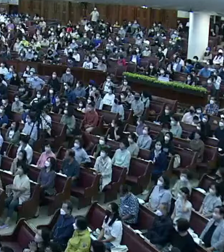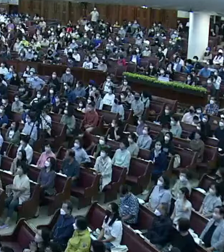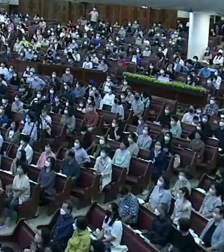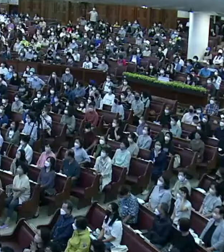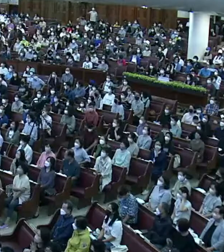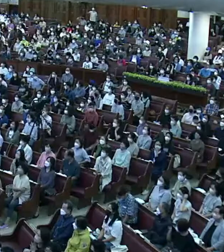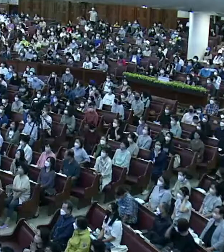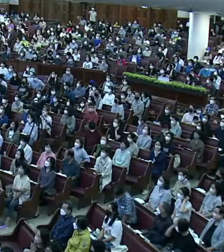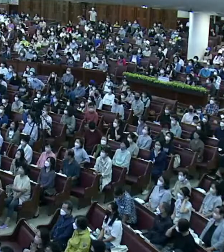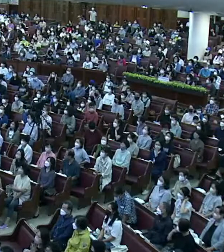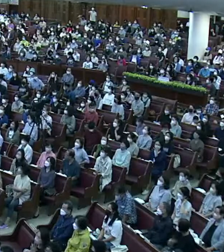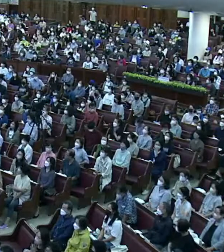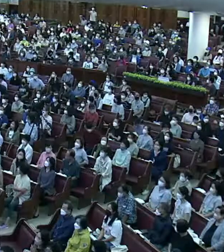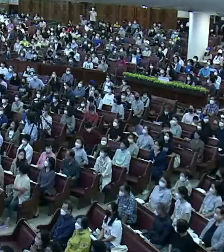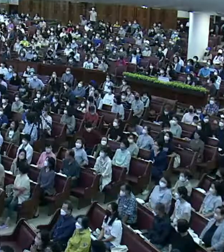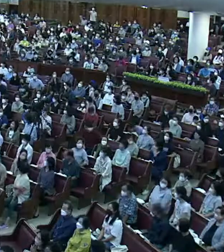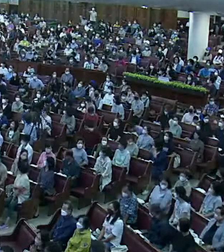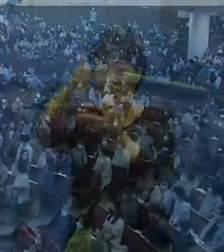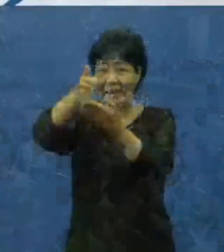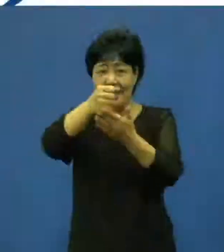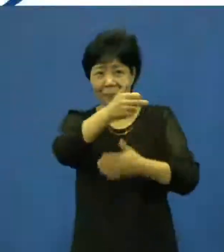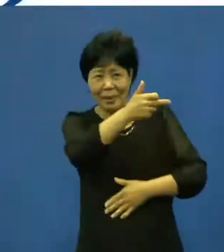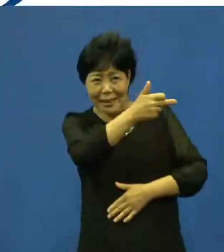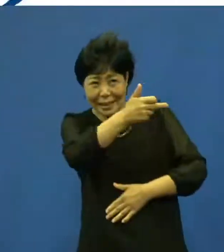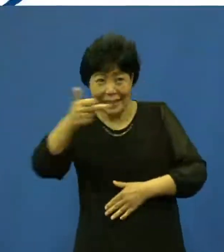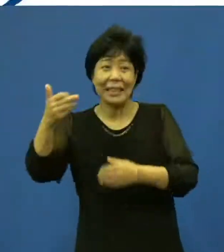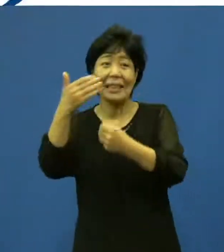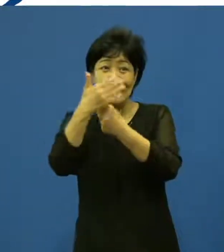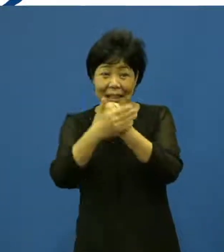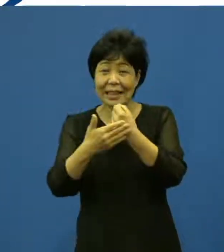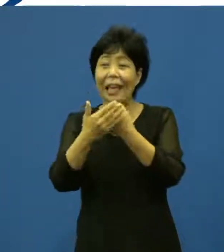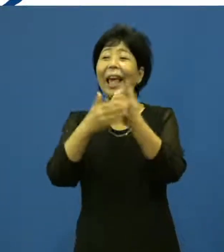하나님이 큰 은혜를 주실 것입니다.